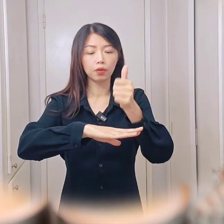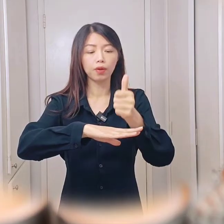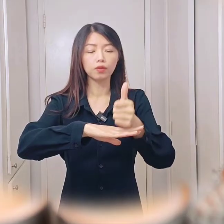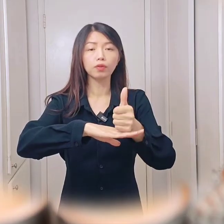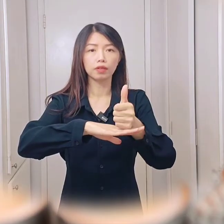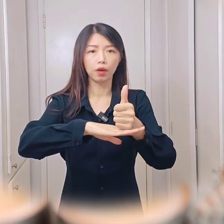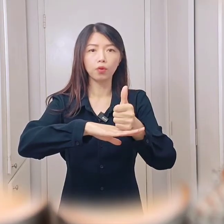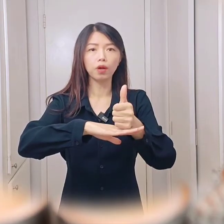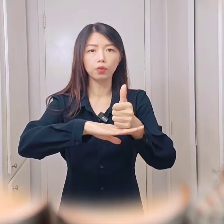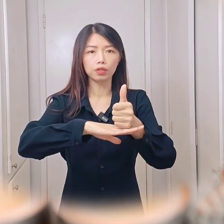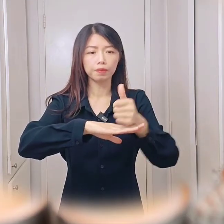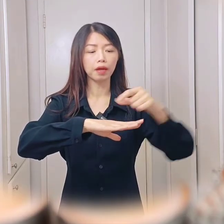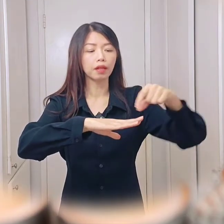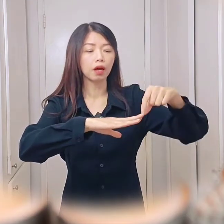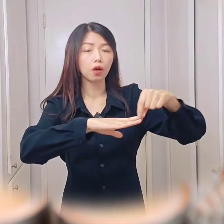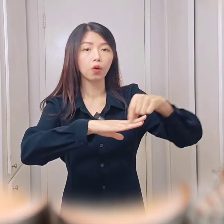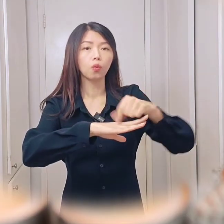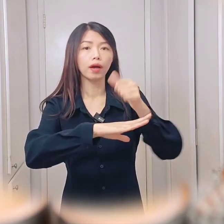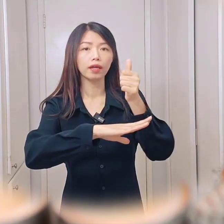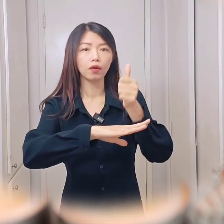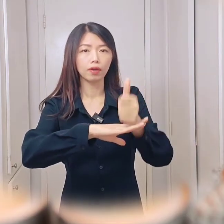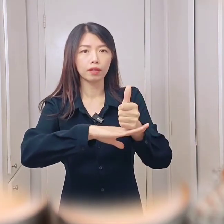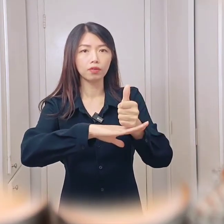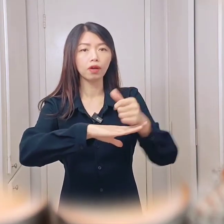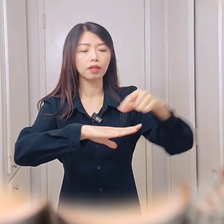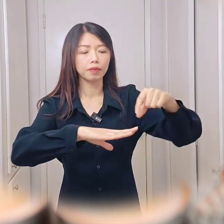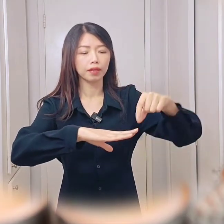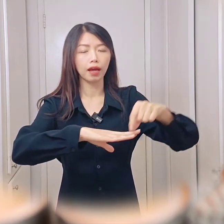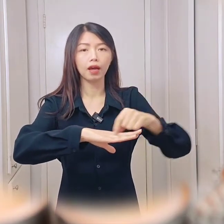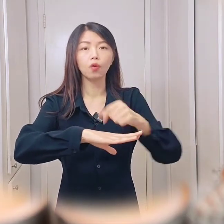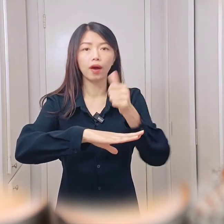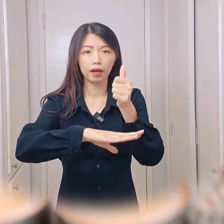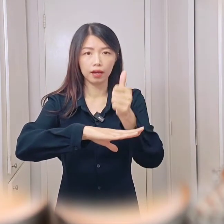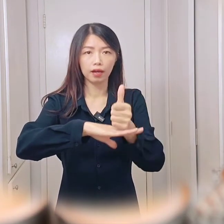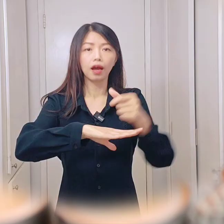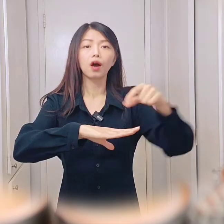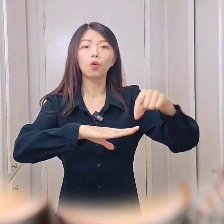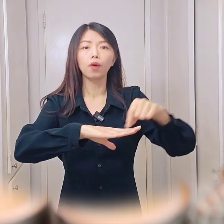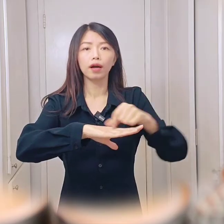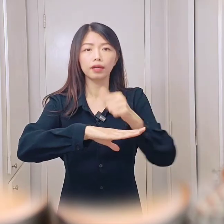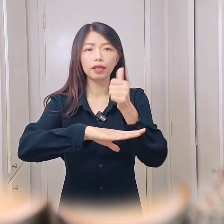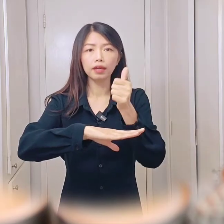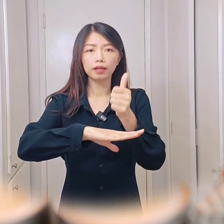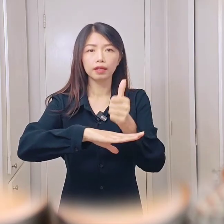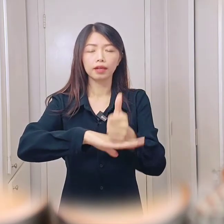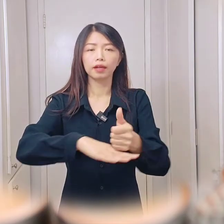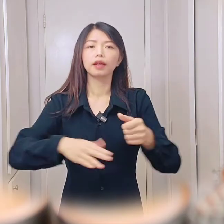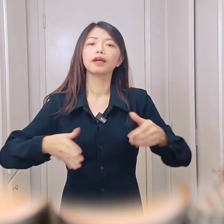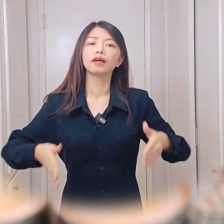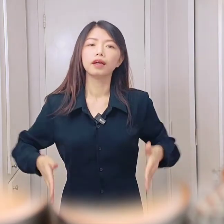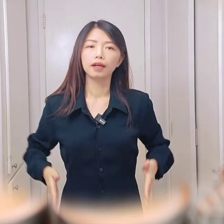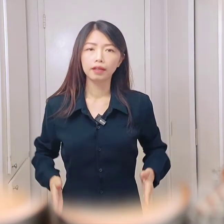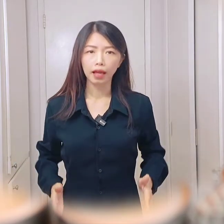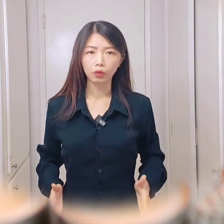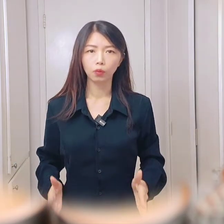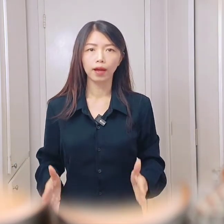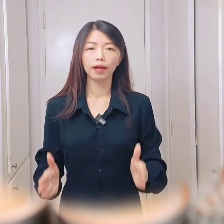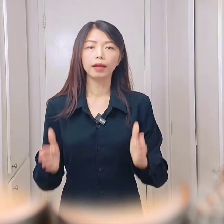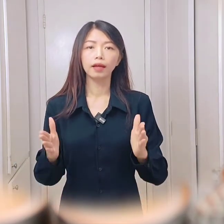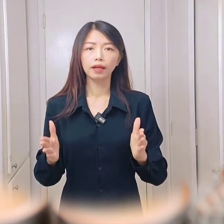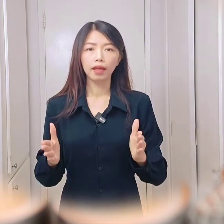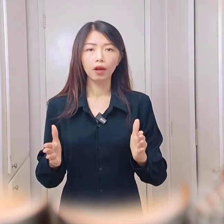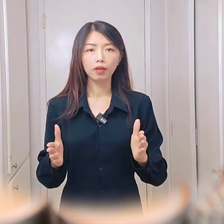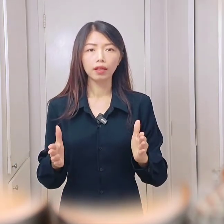엄지를 왼손 등에 올려놓으시면 왕이라고 하는 뜻의 수어가 됩니다. 왕이